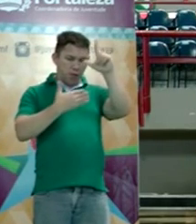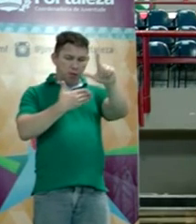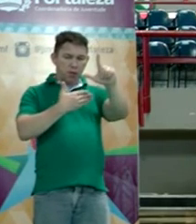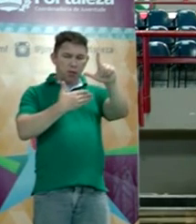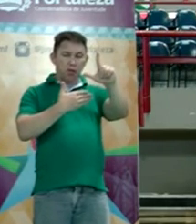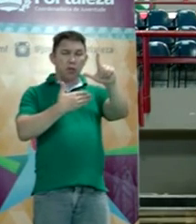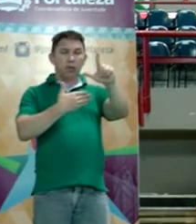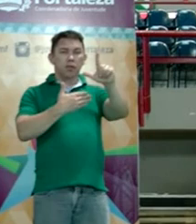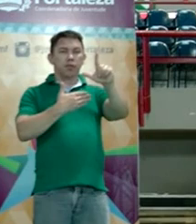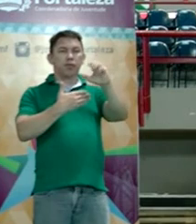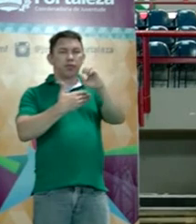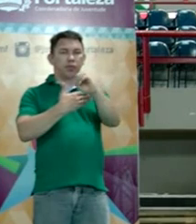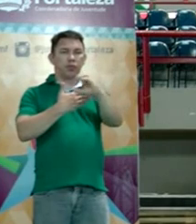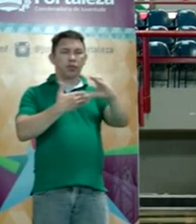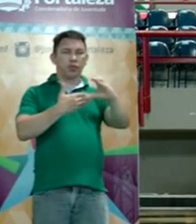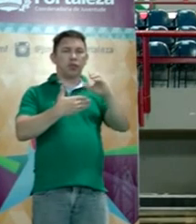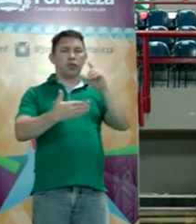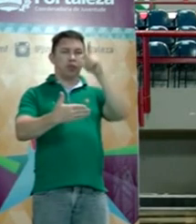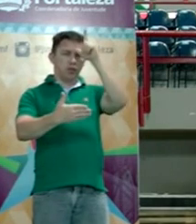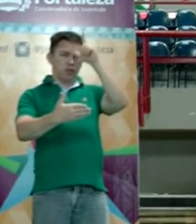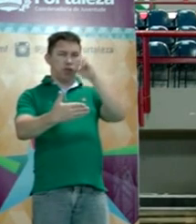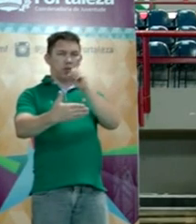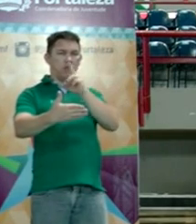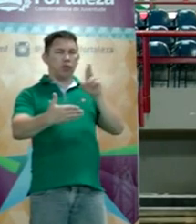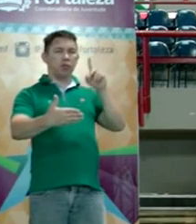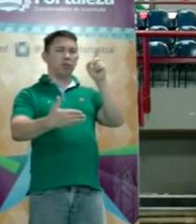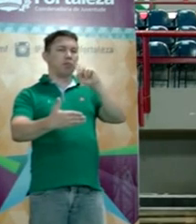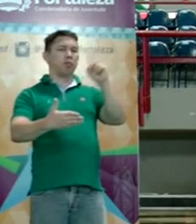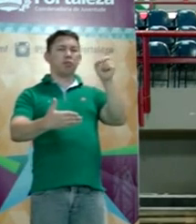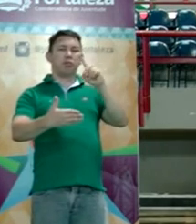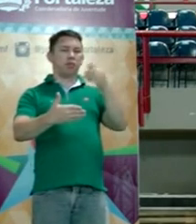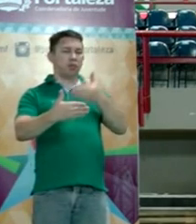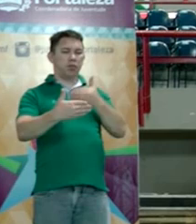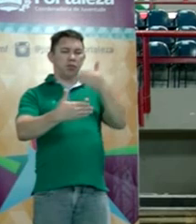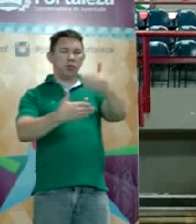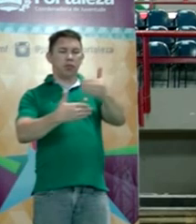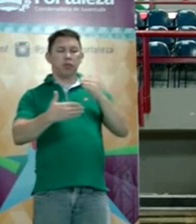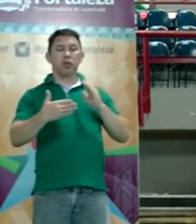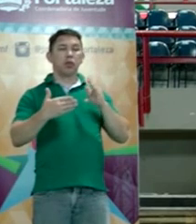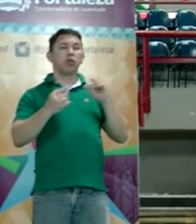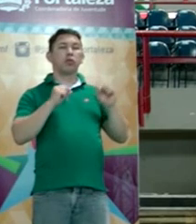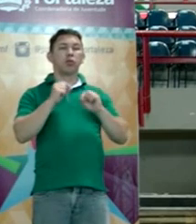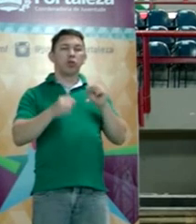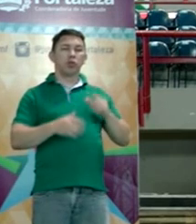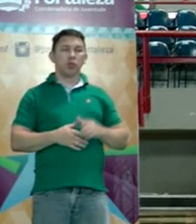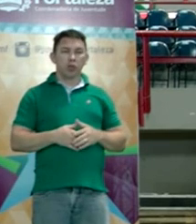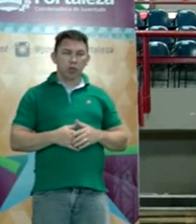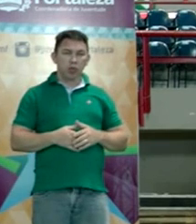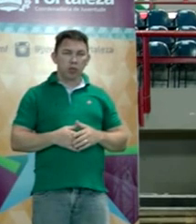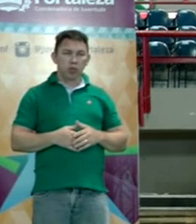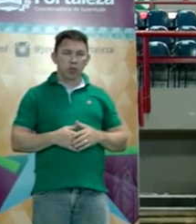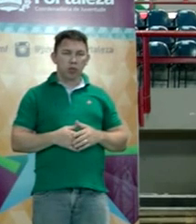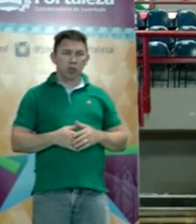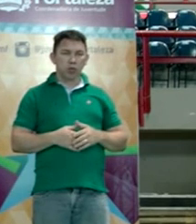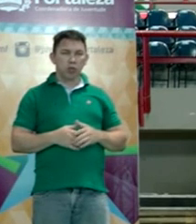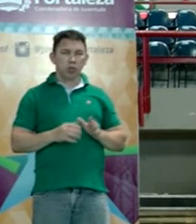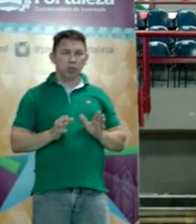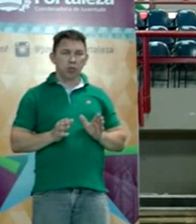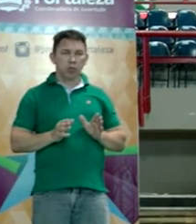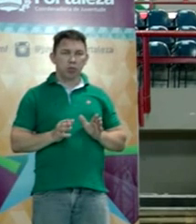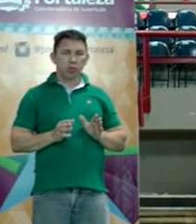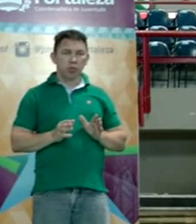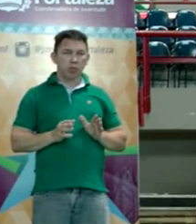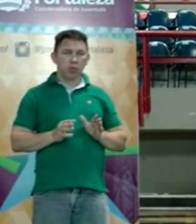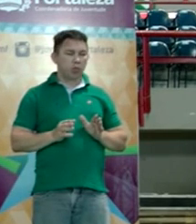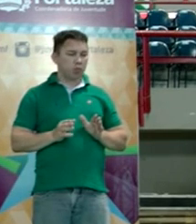Era uma Alemanha ocidental e uma oriental. Não, ele também não dividia as Alemanhas. O que dividia as Alemanhas? Fronteira, normal.